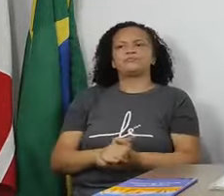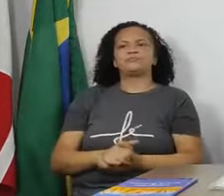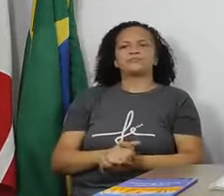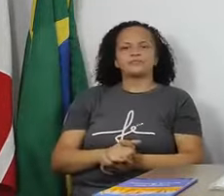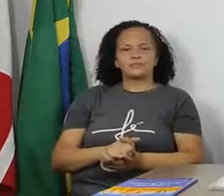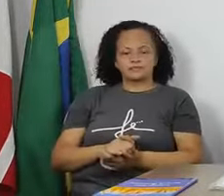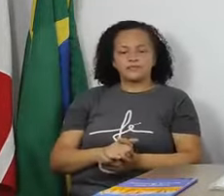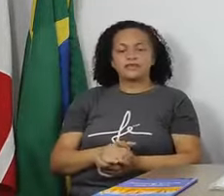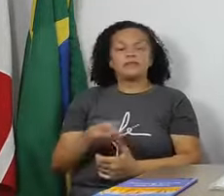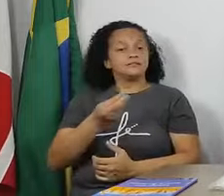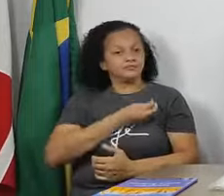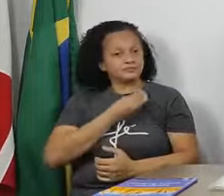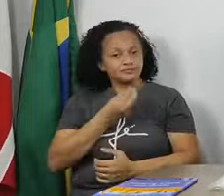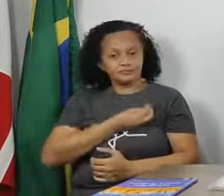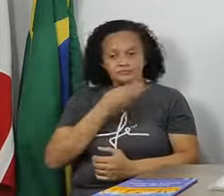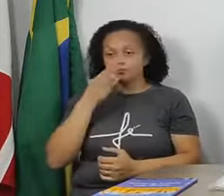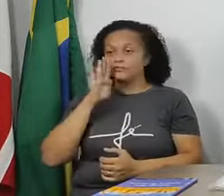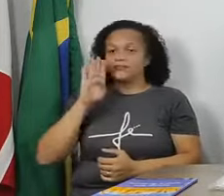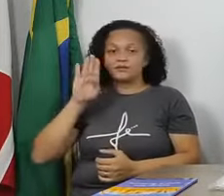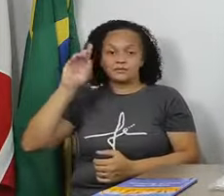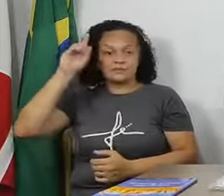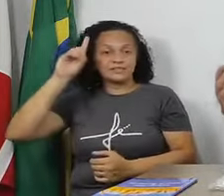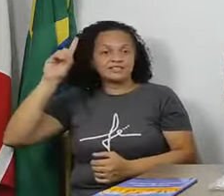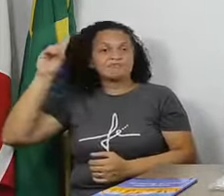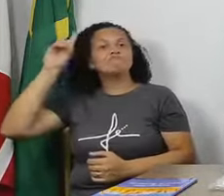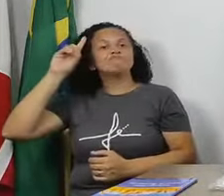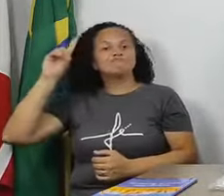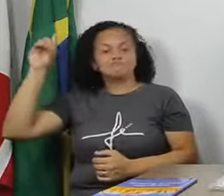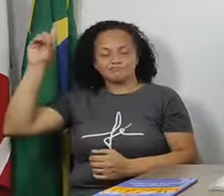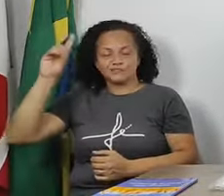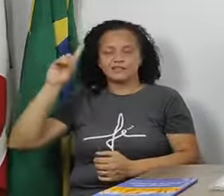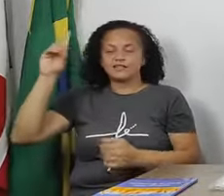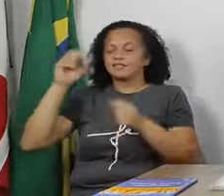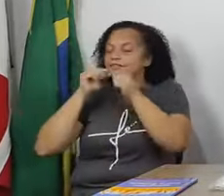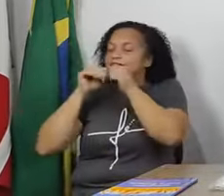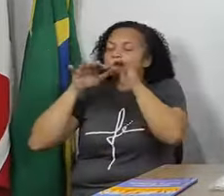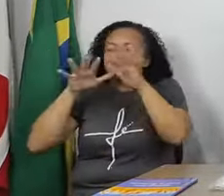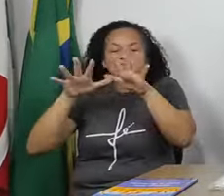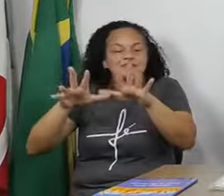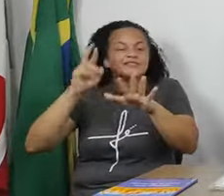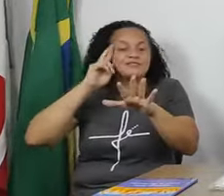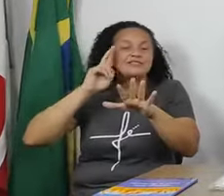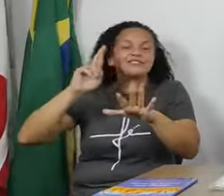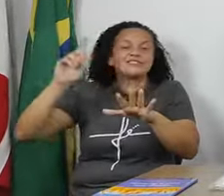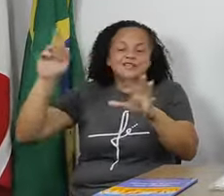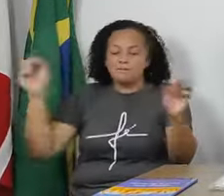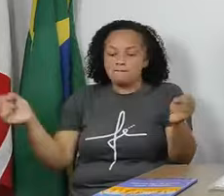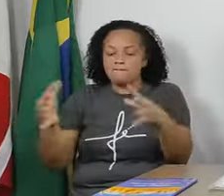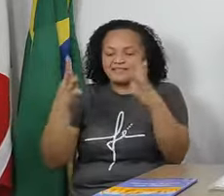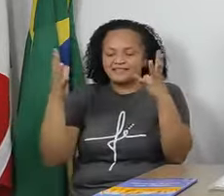ele viveu as promessas de Deus, o sobrenatural de Deus na vida dele.